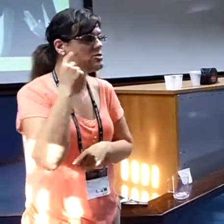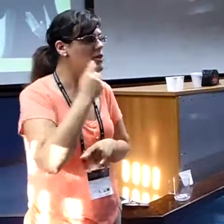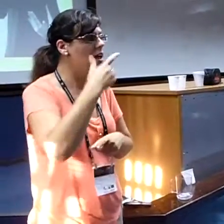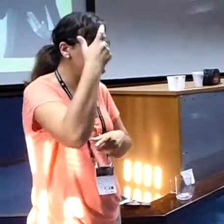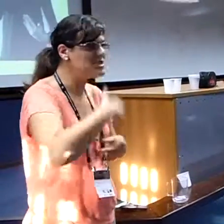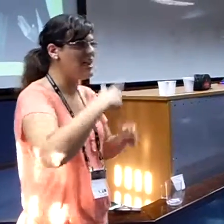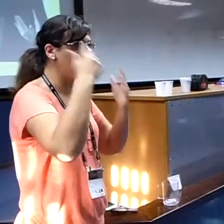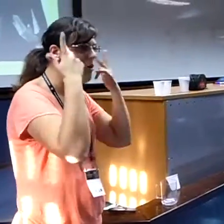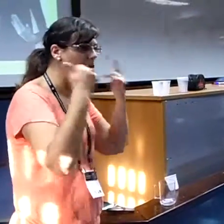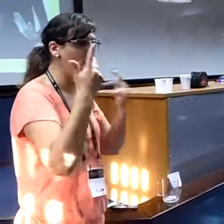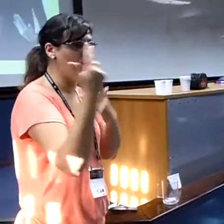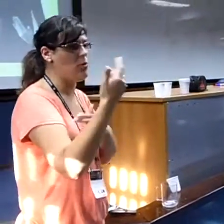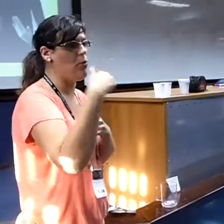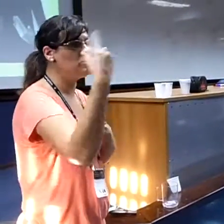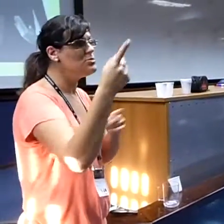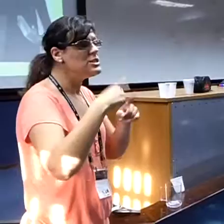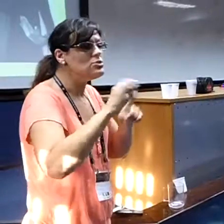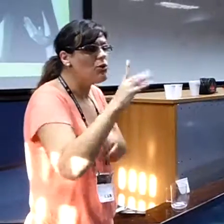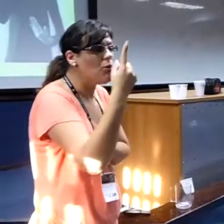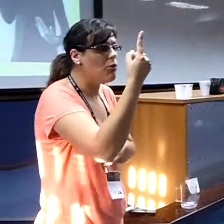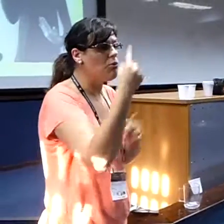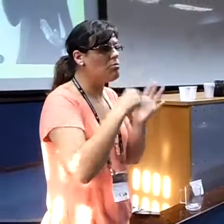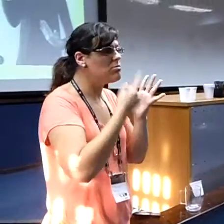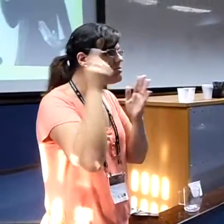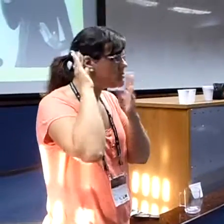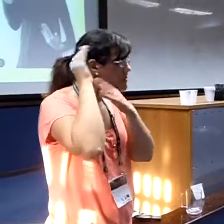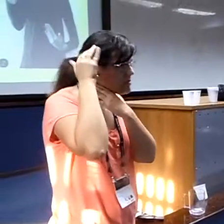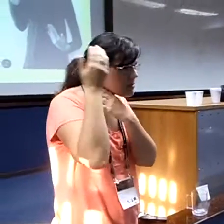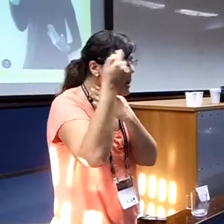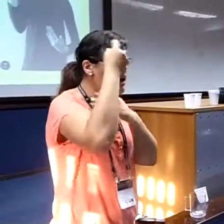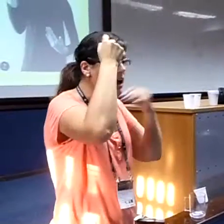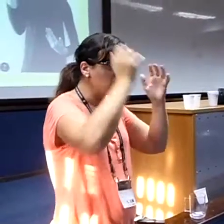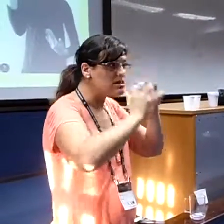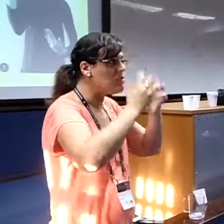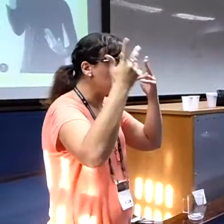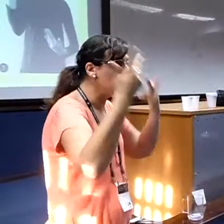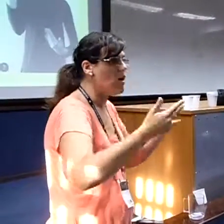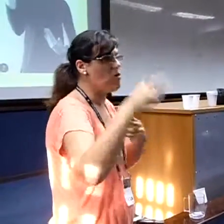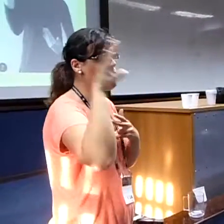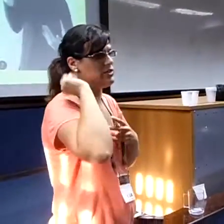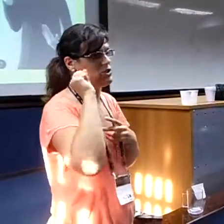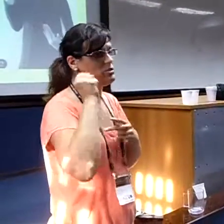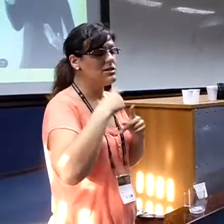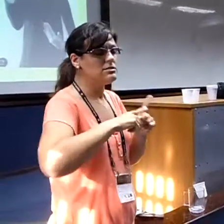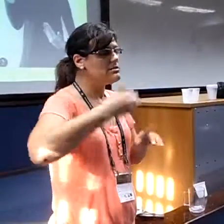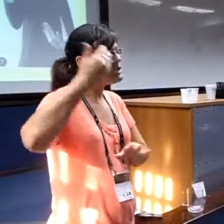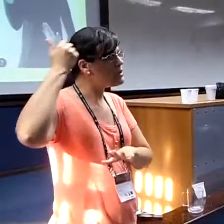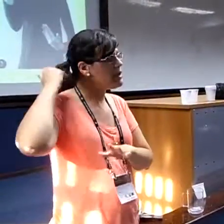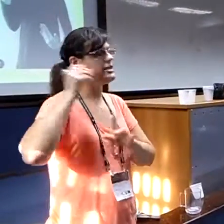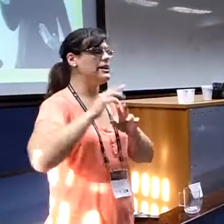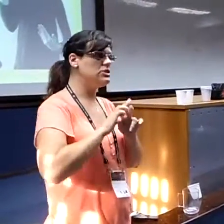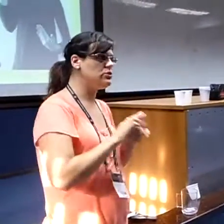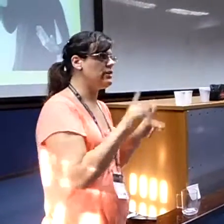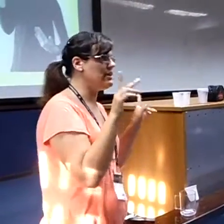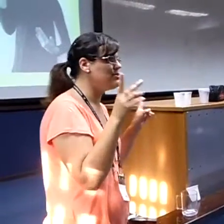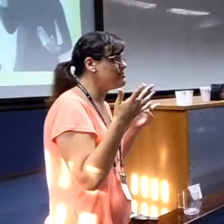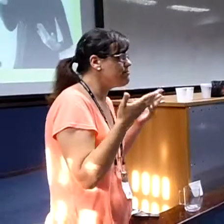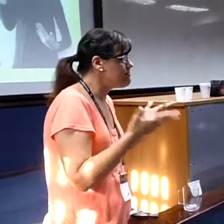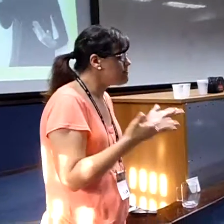não era uma pessoa surda, né, só tinha essa questão, os processos cognitivos e tudo